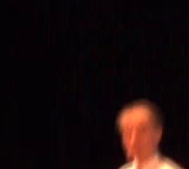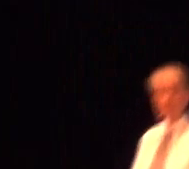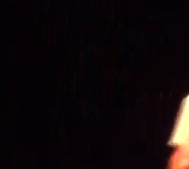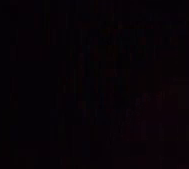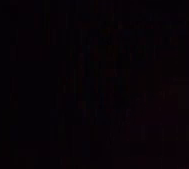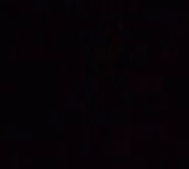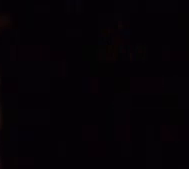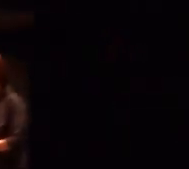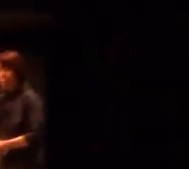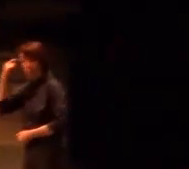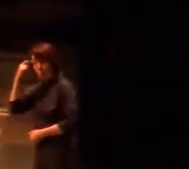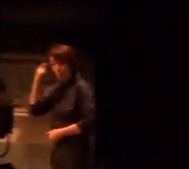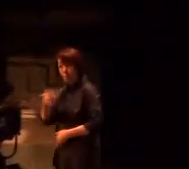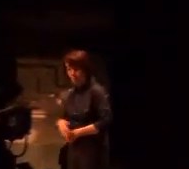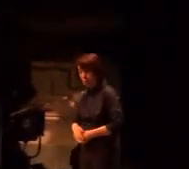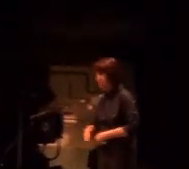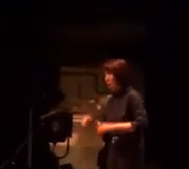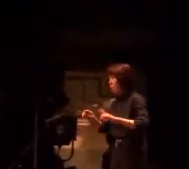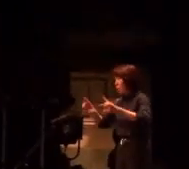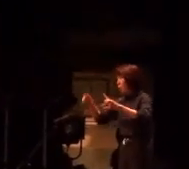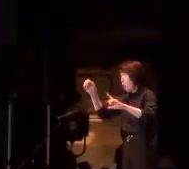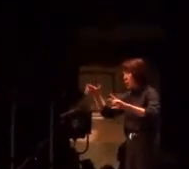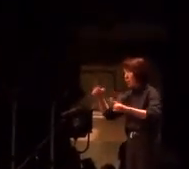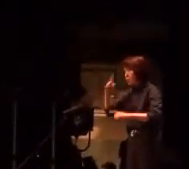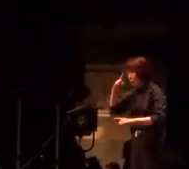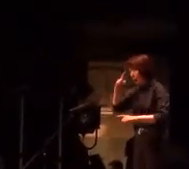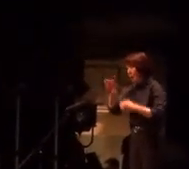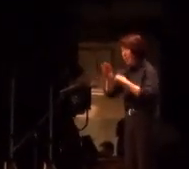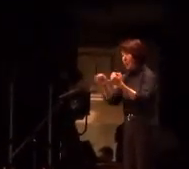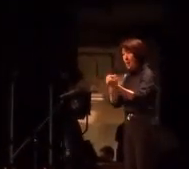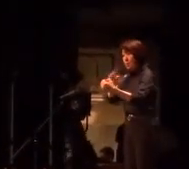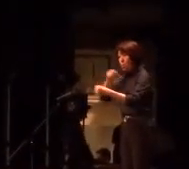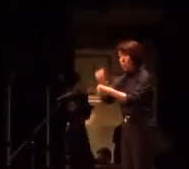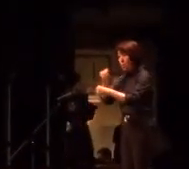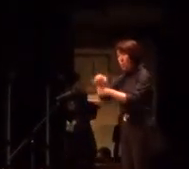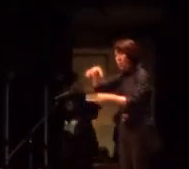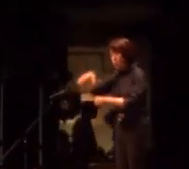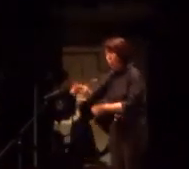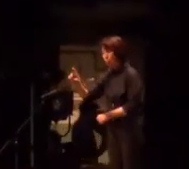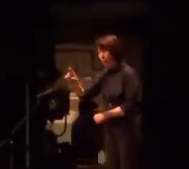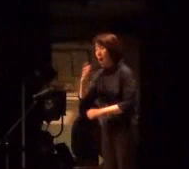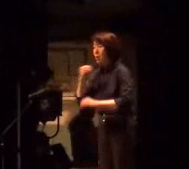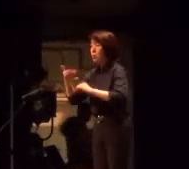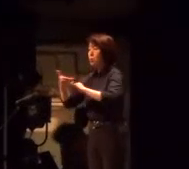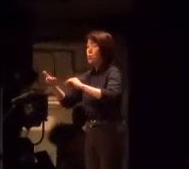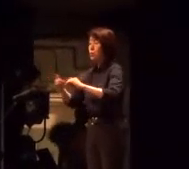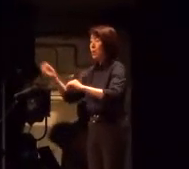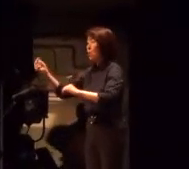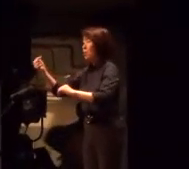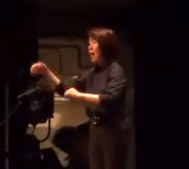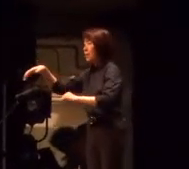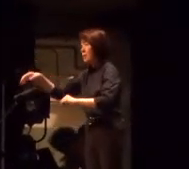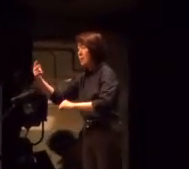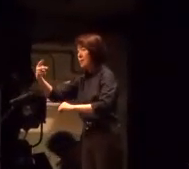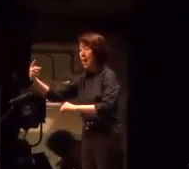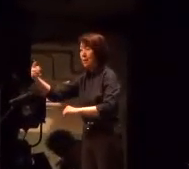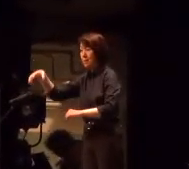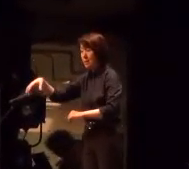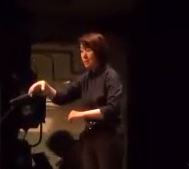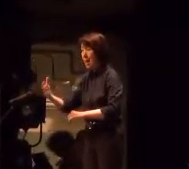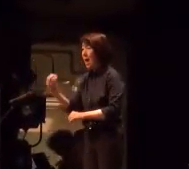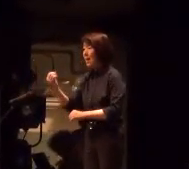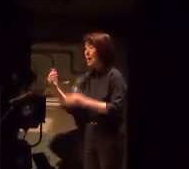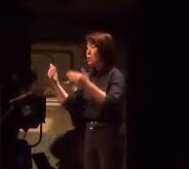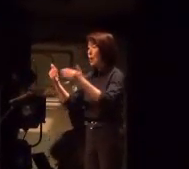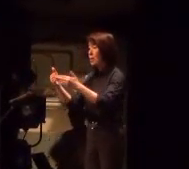思いますが、東京電力は、では原子力発電所をどこに作ったかといえば、福島第一、第二、そして柏崎